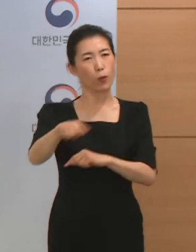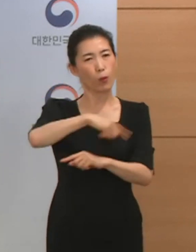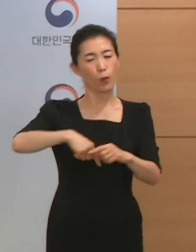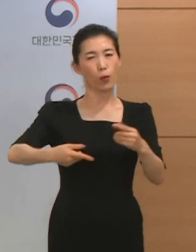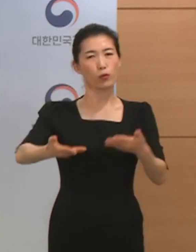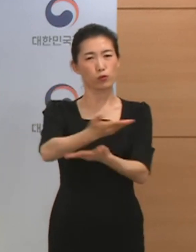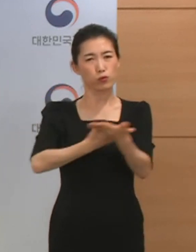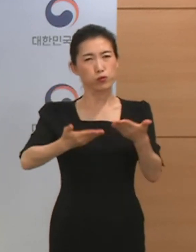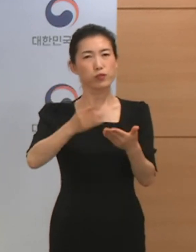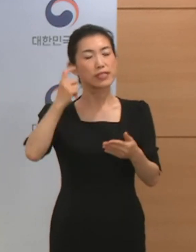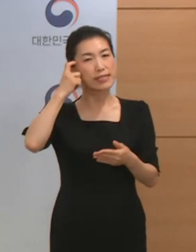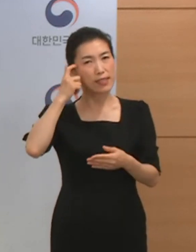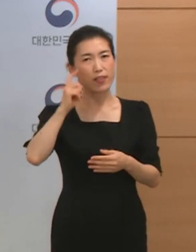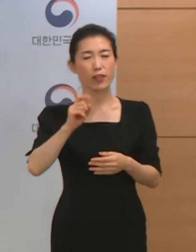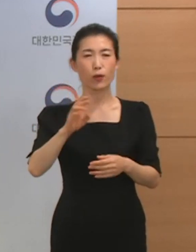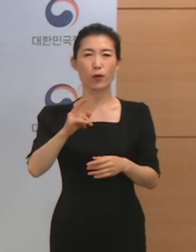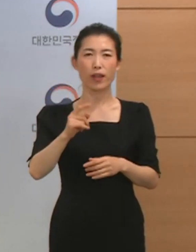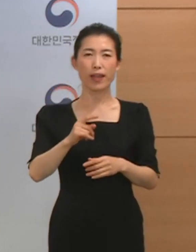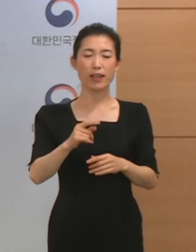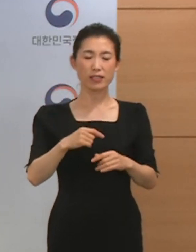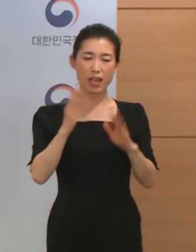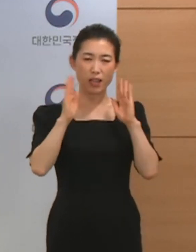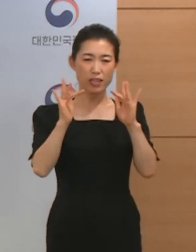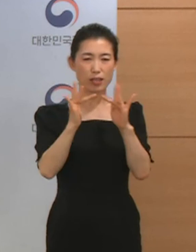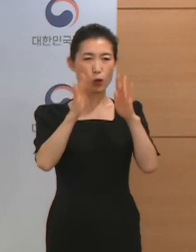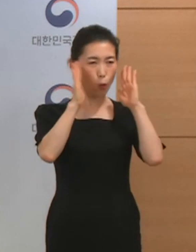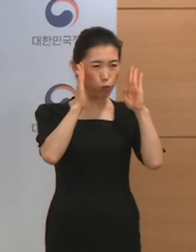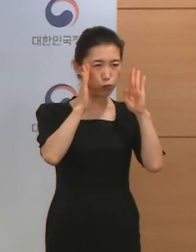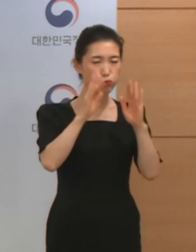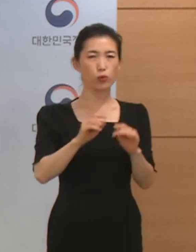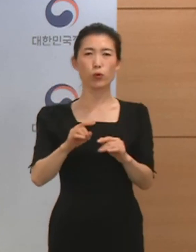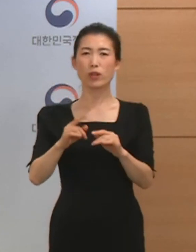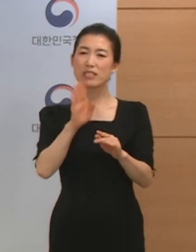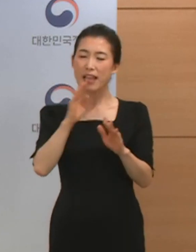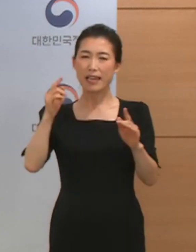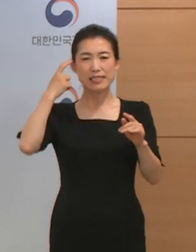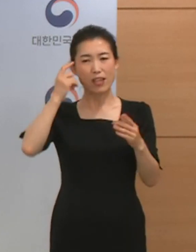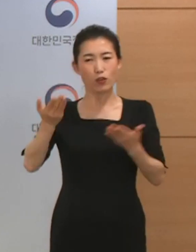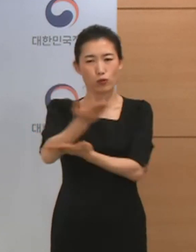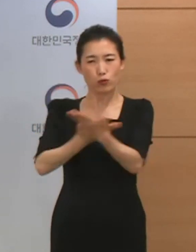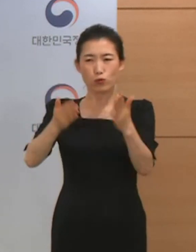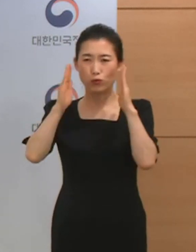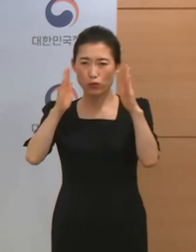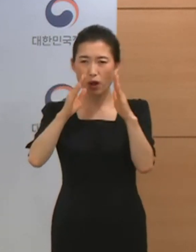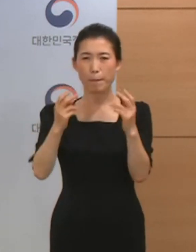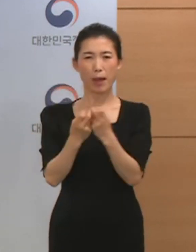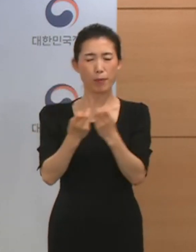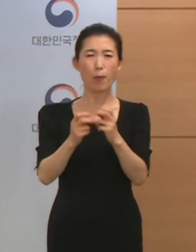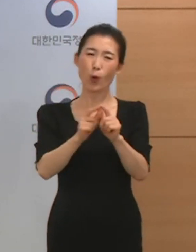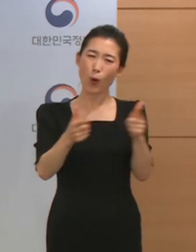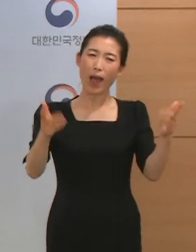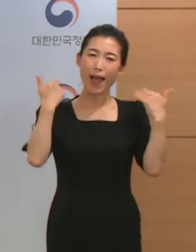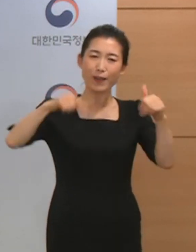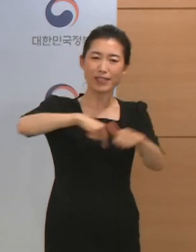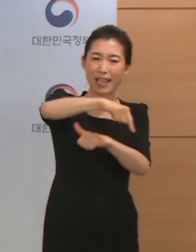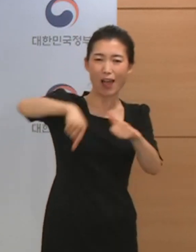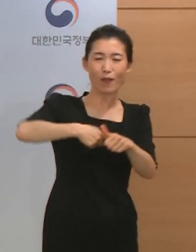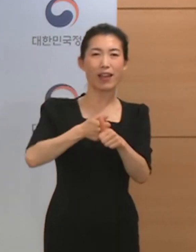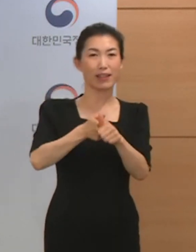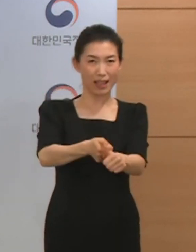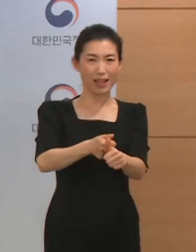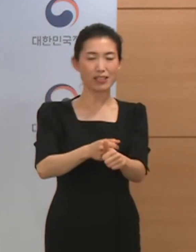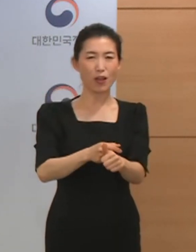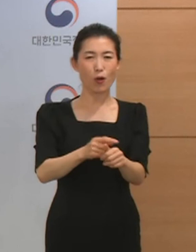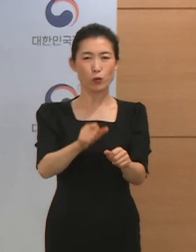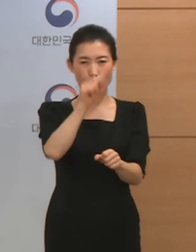활동이라든지 여러 다양한 창의적인 활동들이 저해되지 않는 방향으로 최대한 합리적인 방안을 만들어 나가겠다 정도로